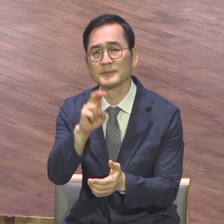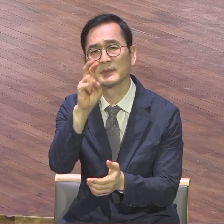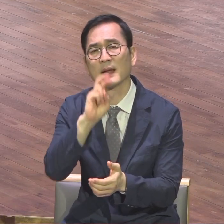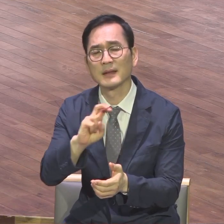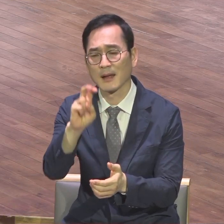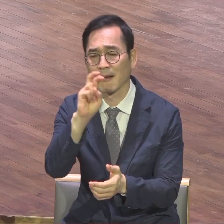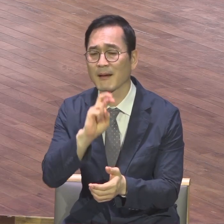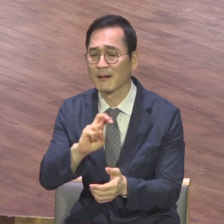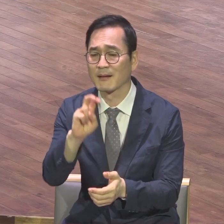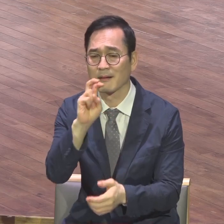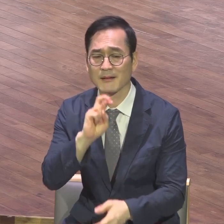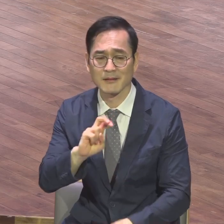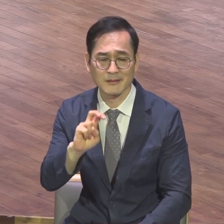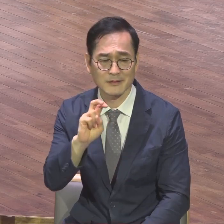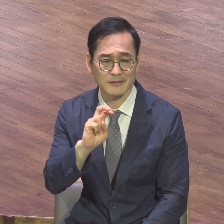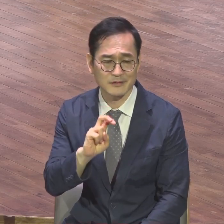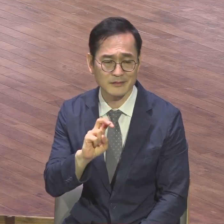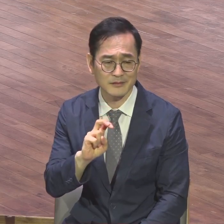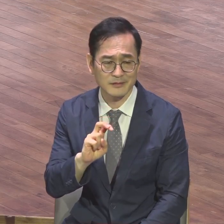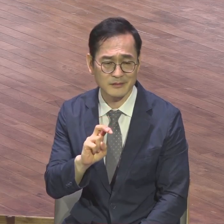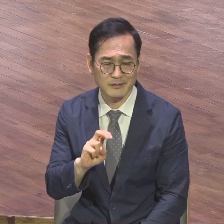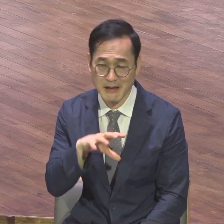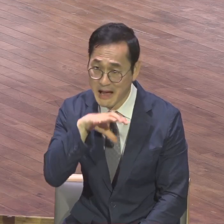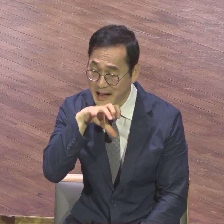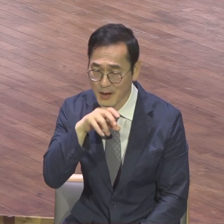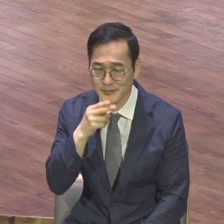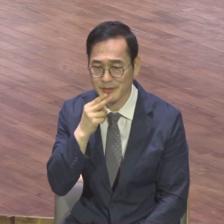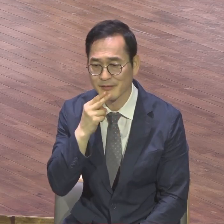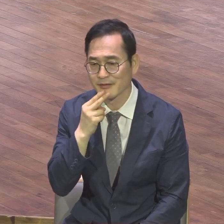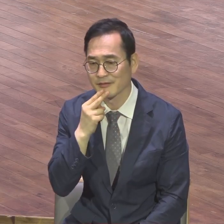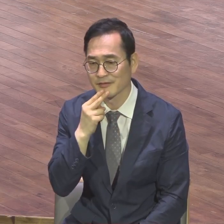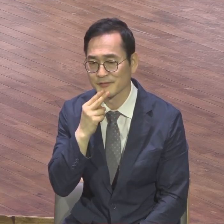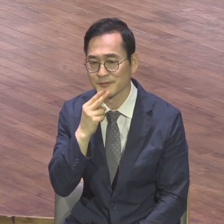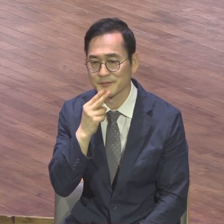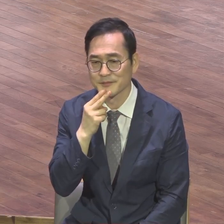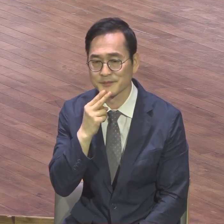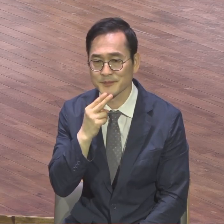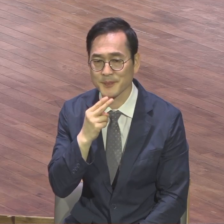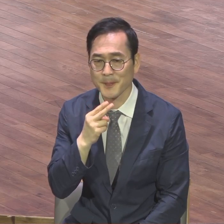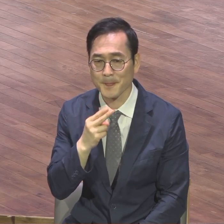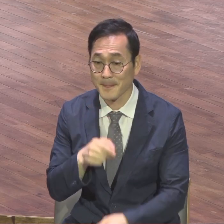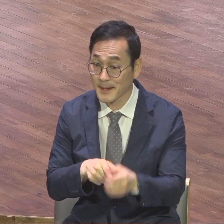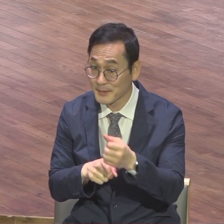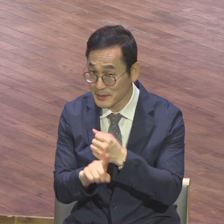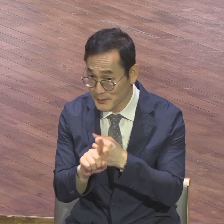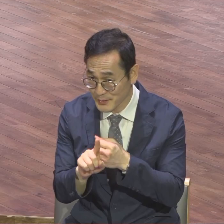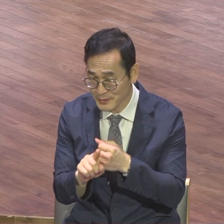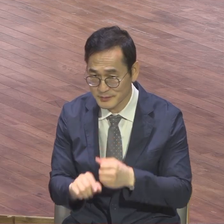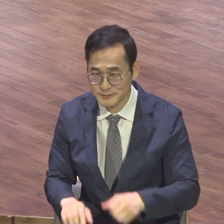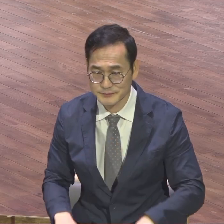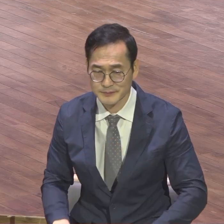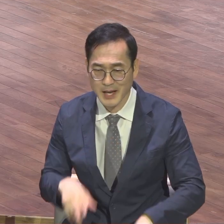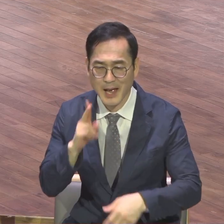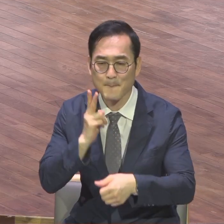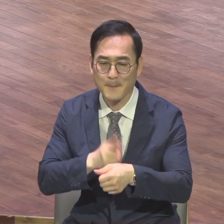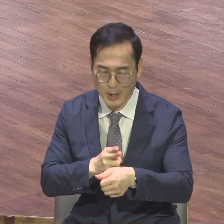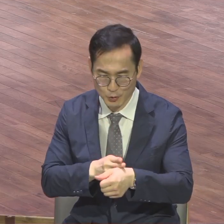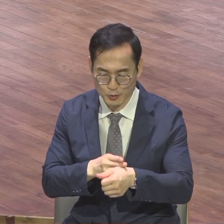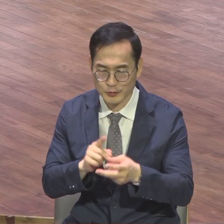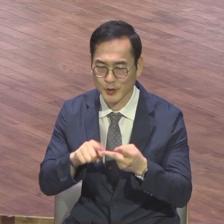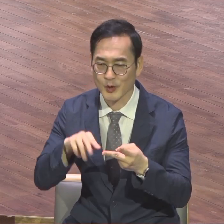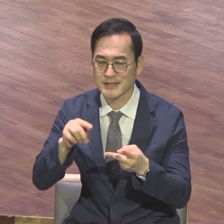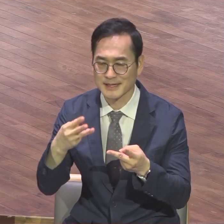찬송했어요. 놀랍지요. 이것이 뭘 의미하느냐? 바로 이 바울과 이